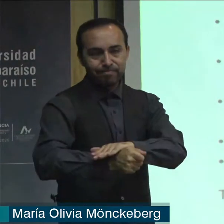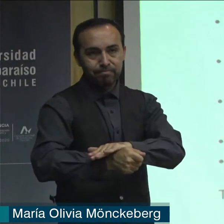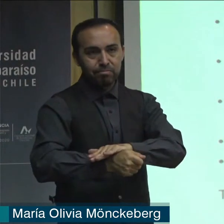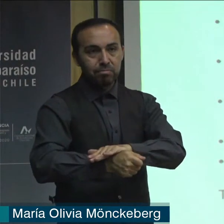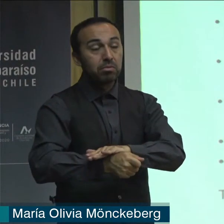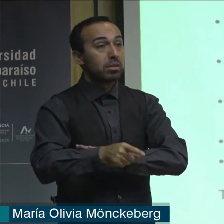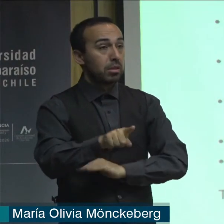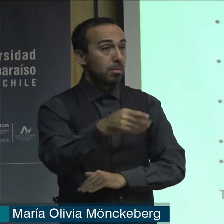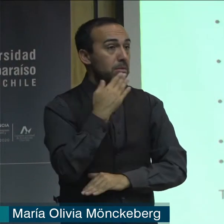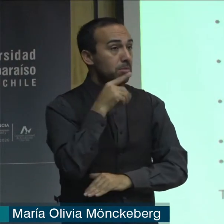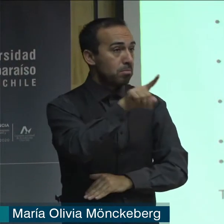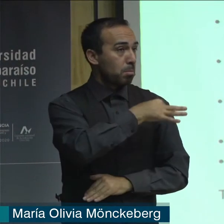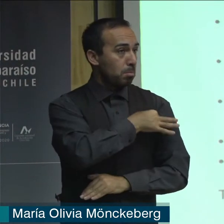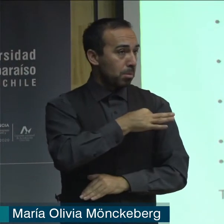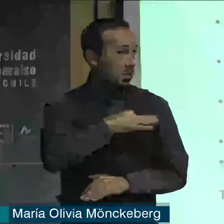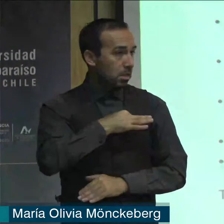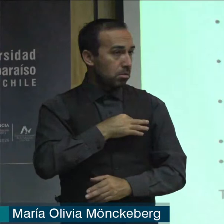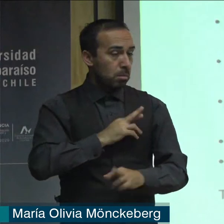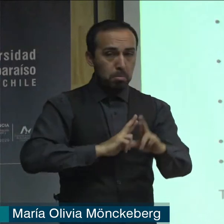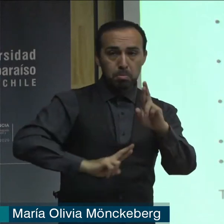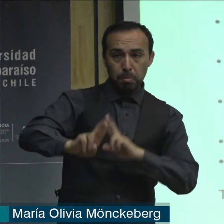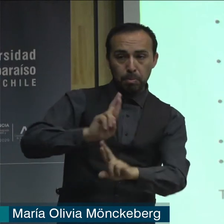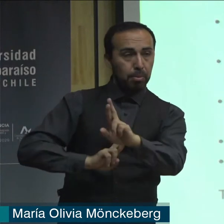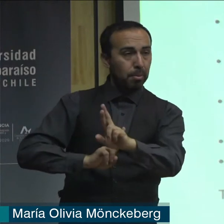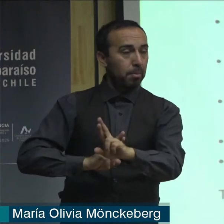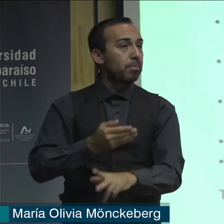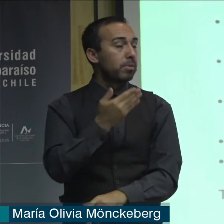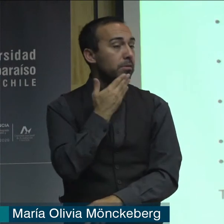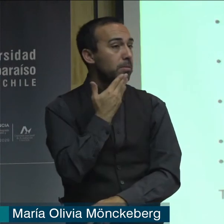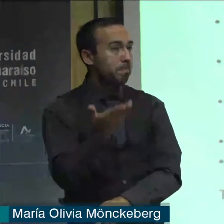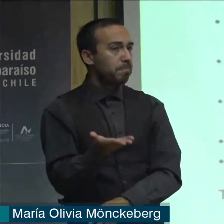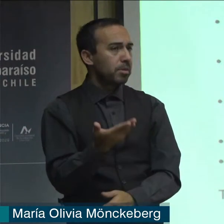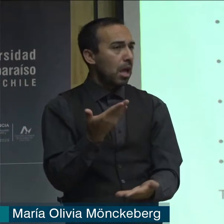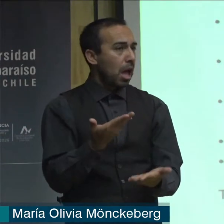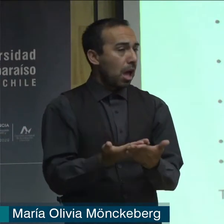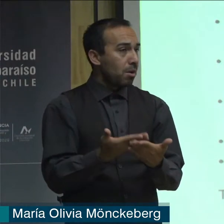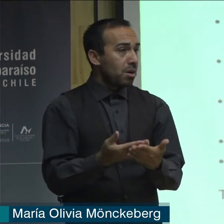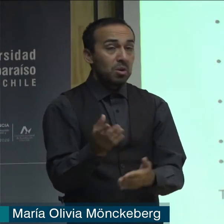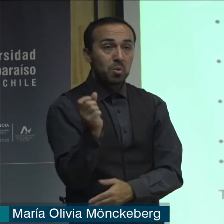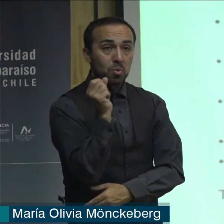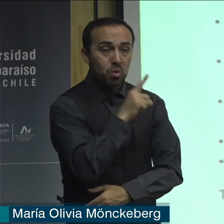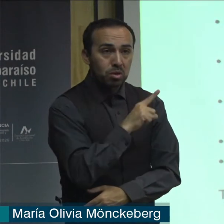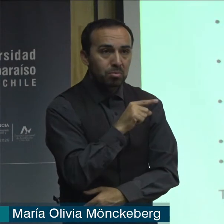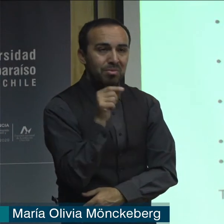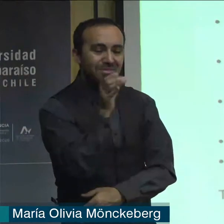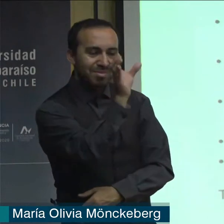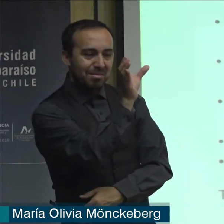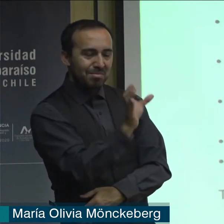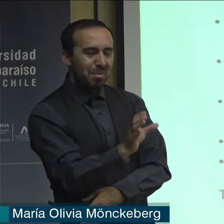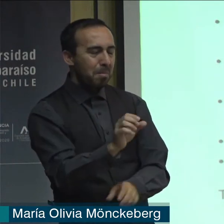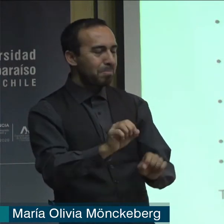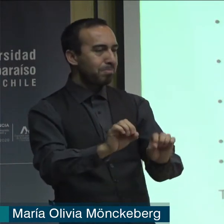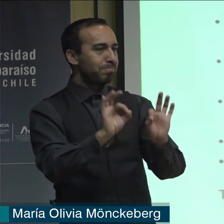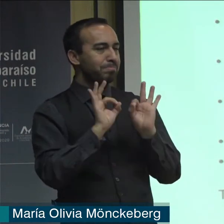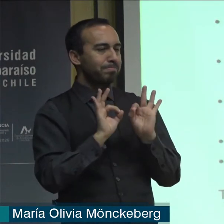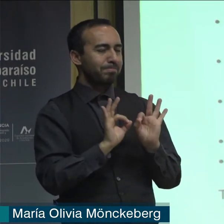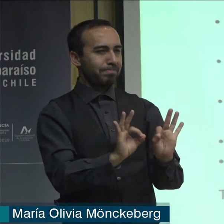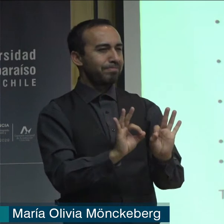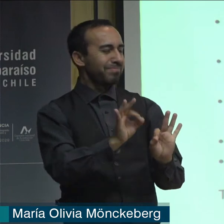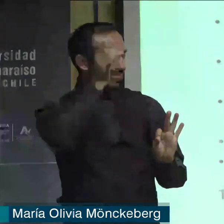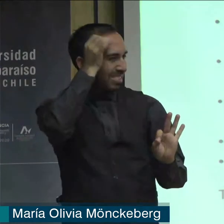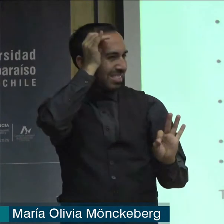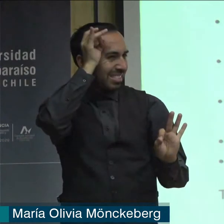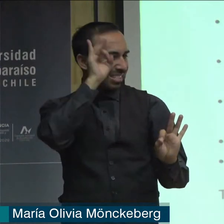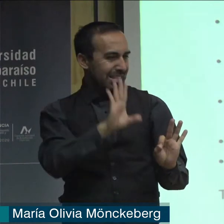Y actualmente es uno de los expertos que está en